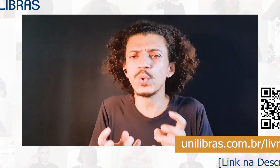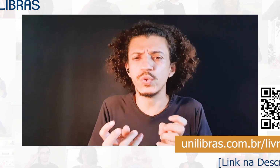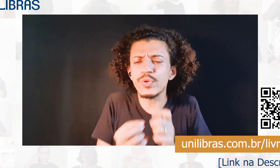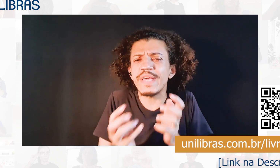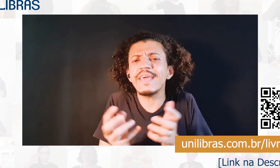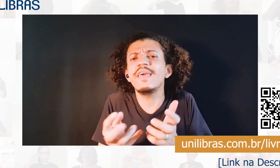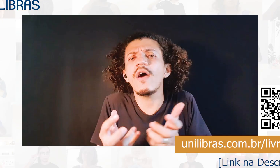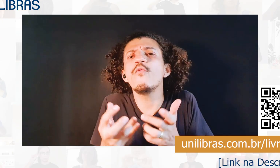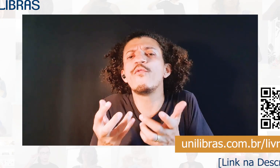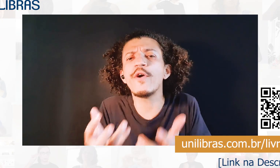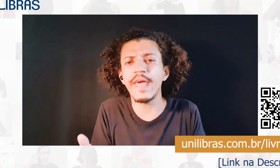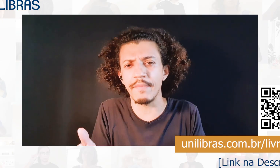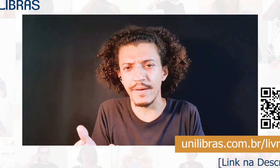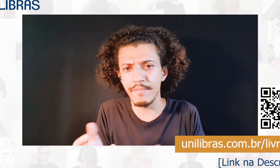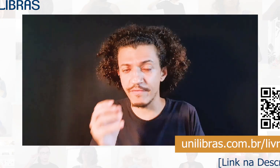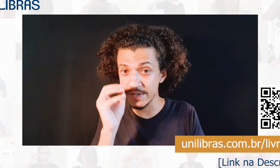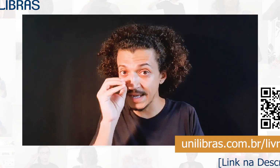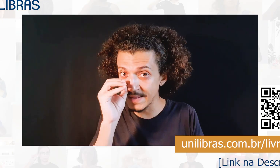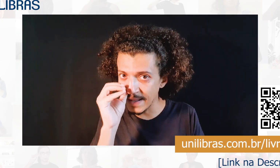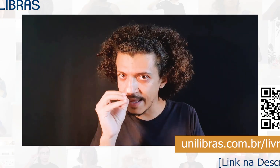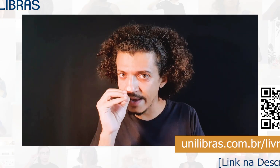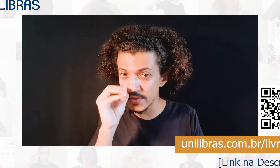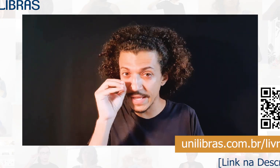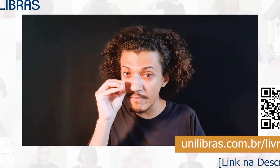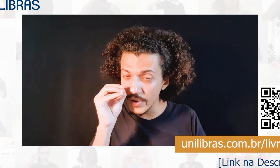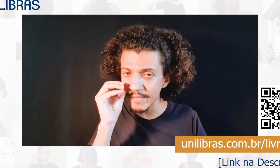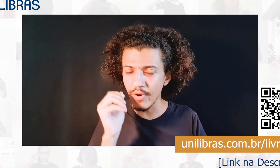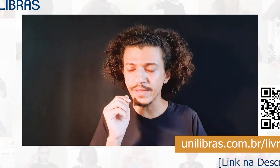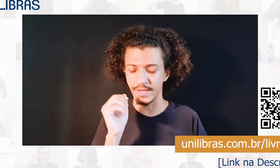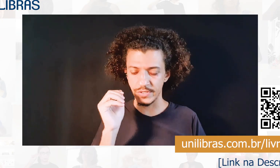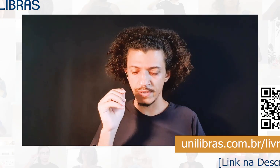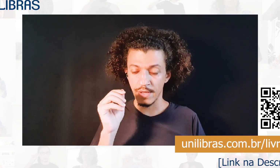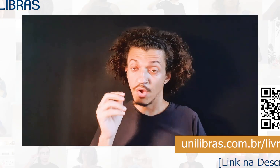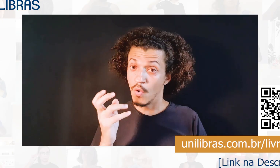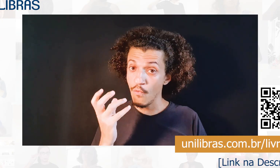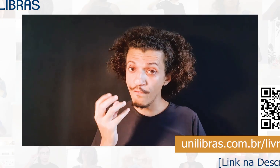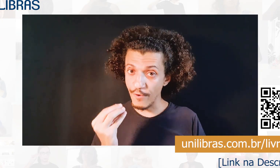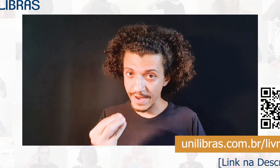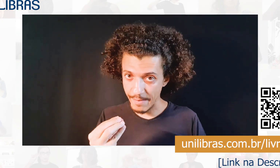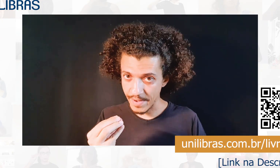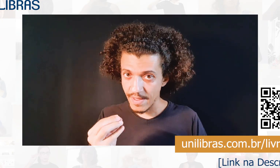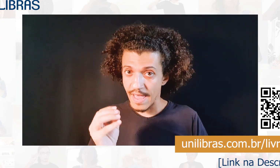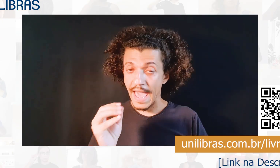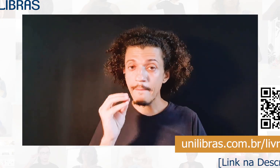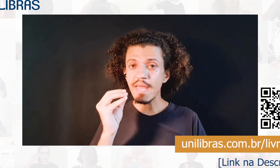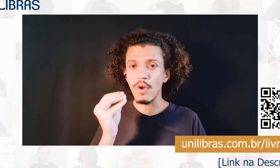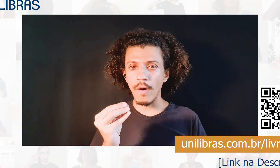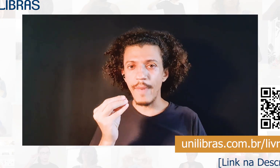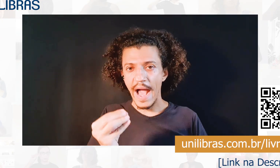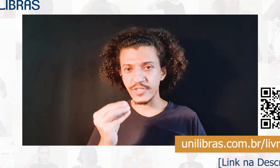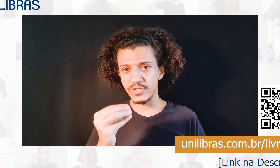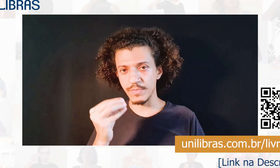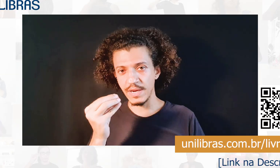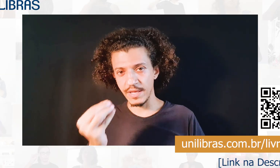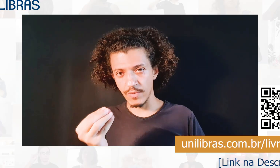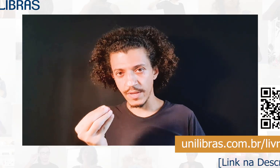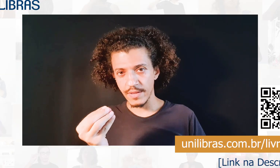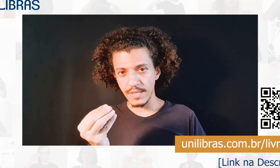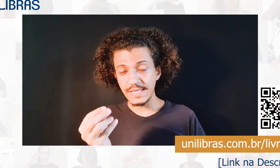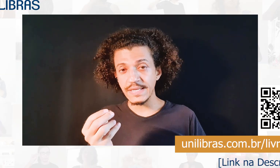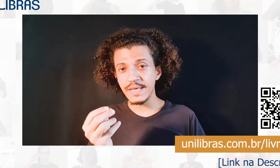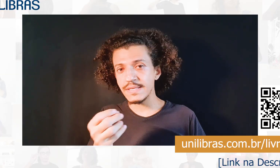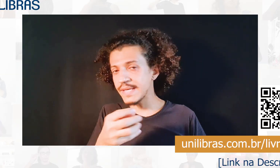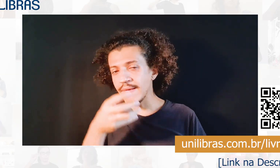em miúdos, o que é um fonema? Para você entender isso, que é muito importante. Um fonema é a menor parte de uma